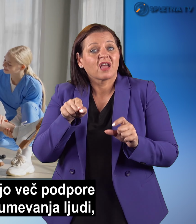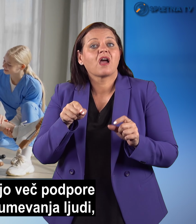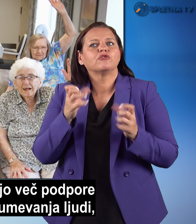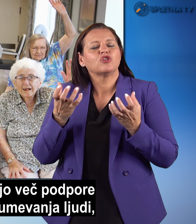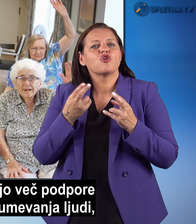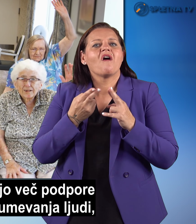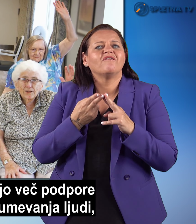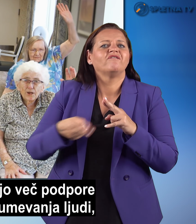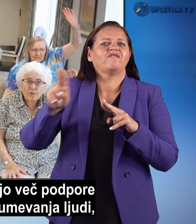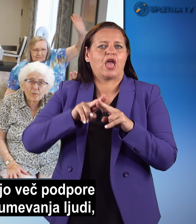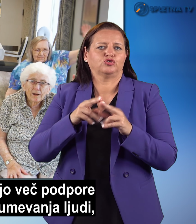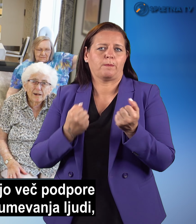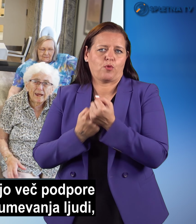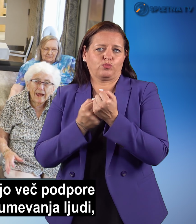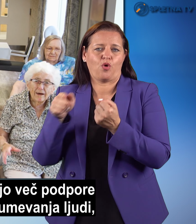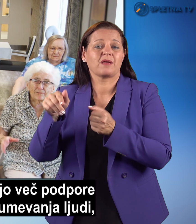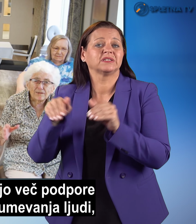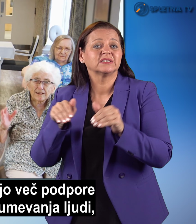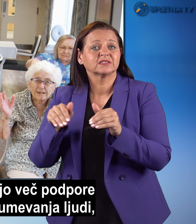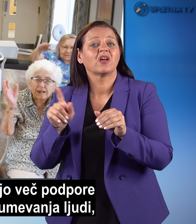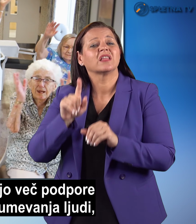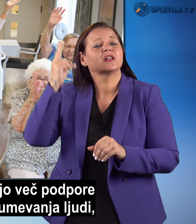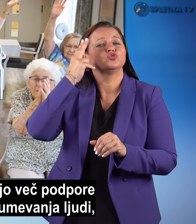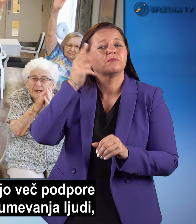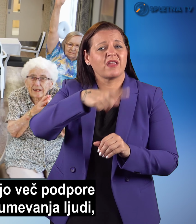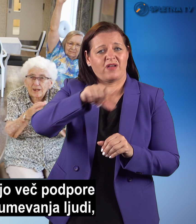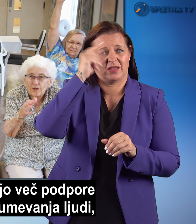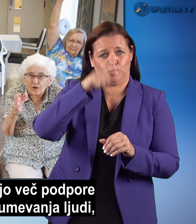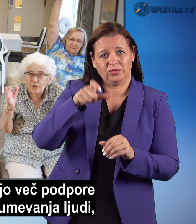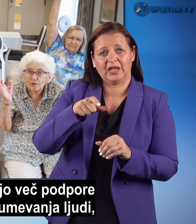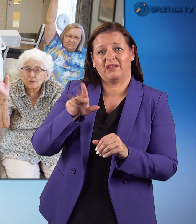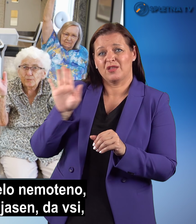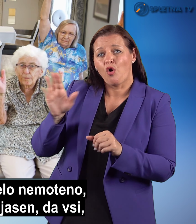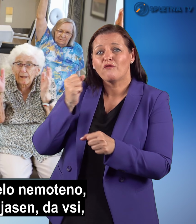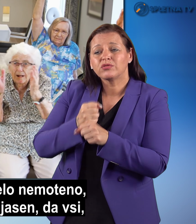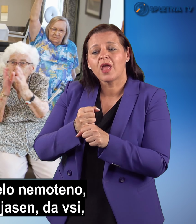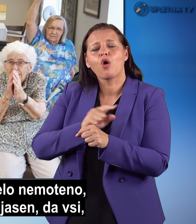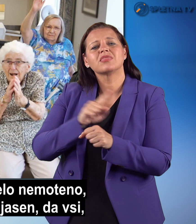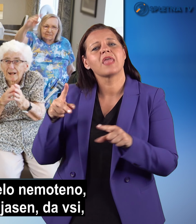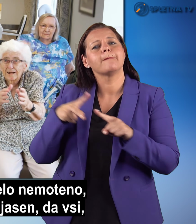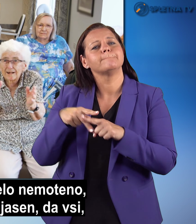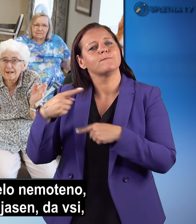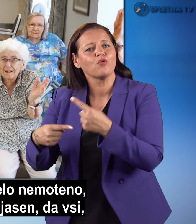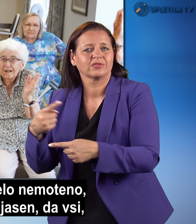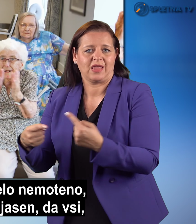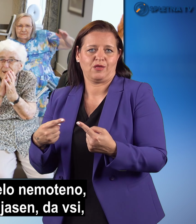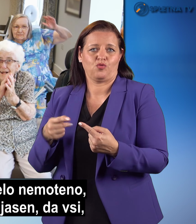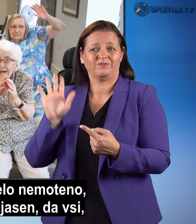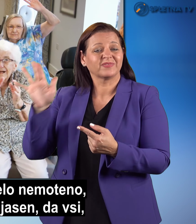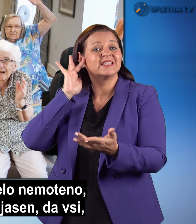Zaradi tega si želijo več podpore ministrstva in razumevanja ljudi, da bo njihovo delo nemoteno, saj je njihov